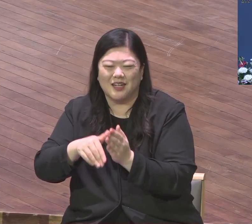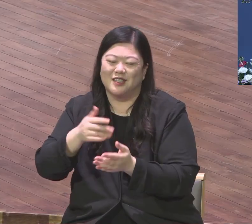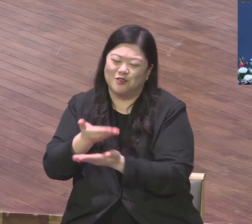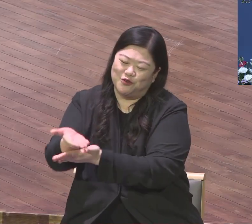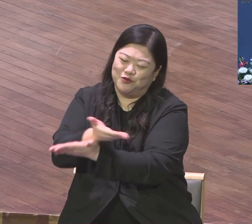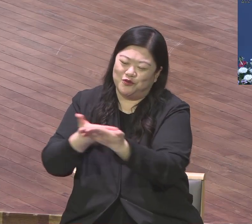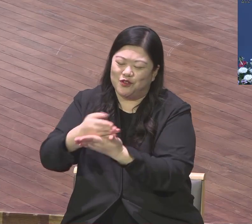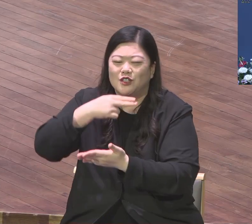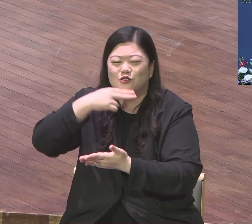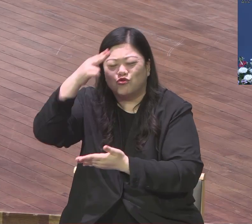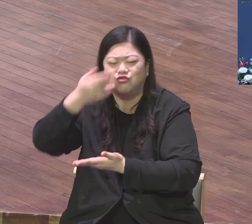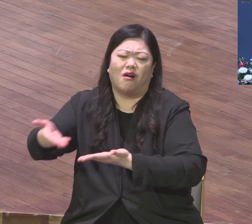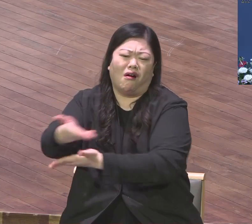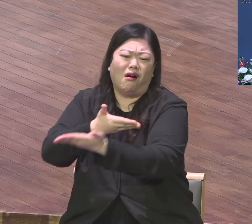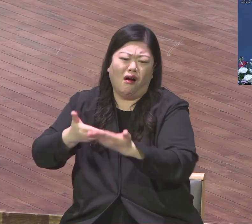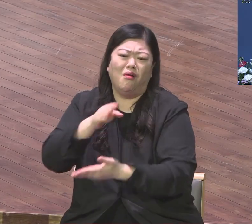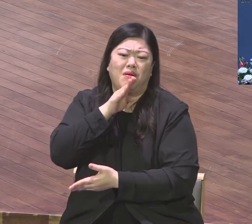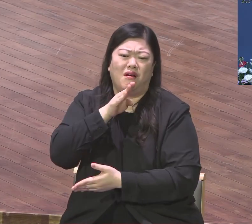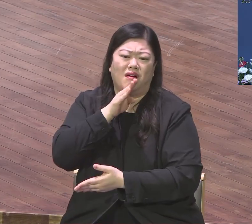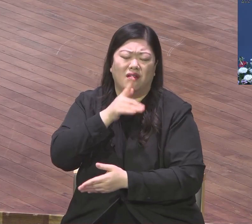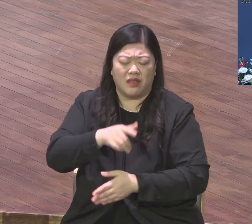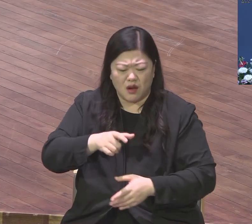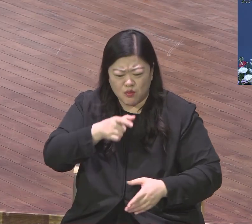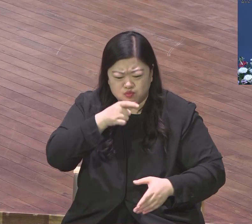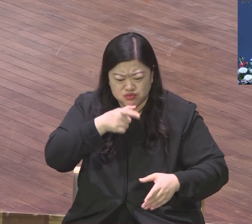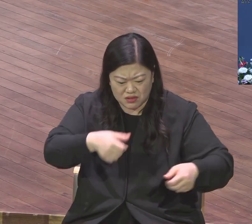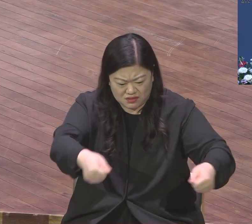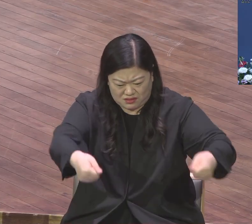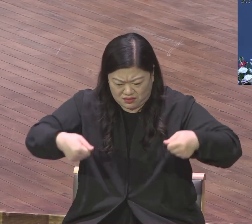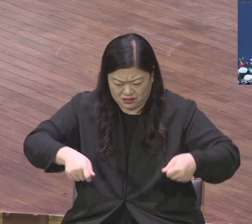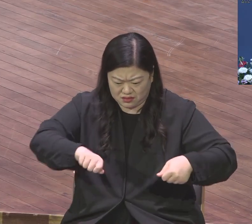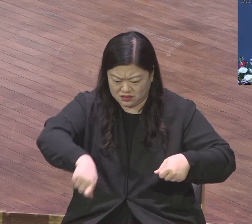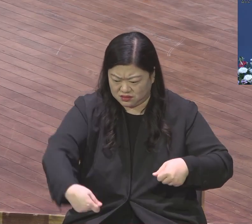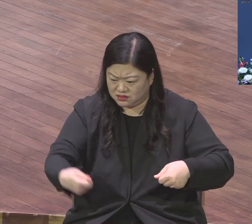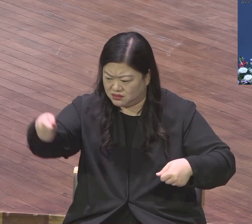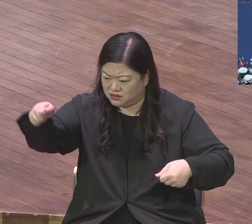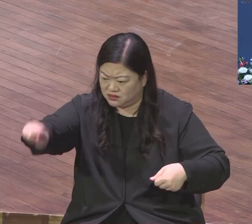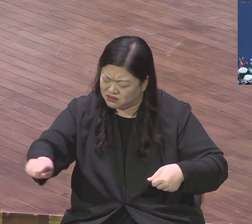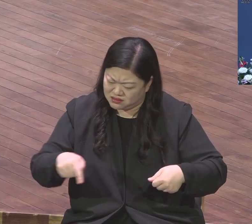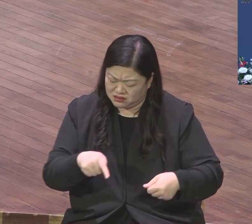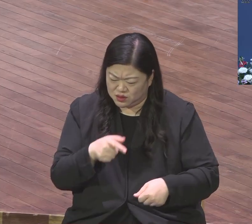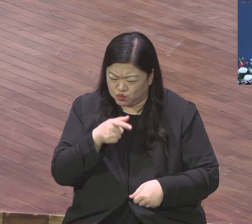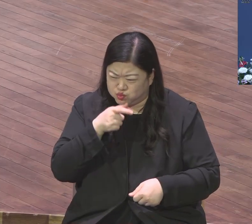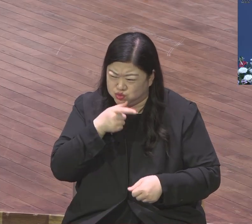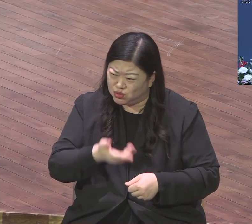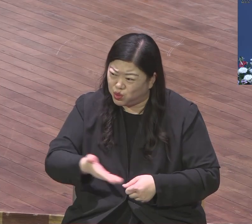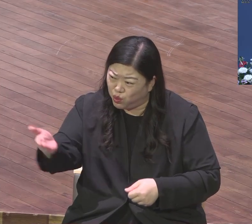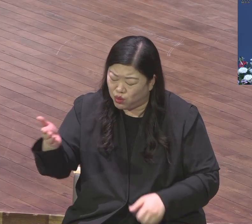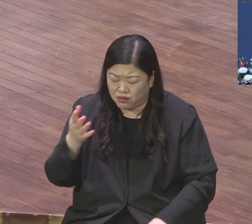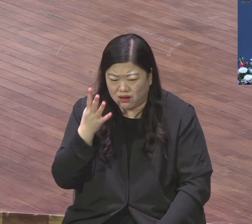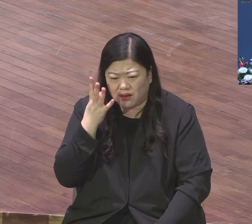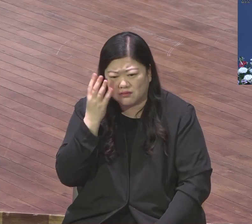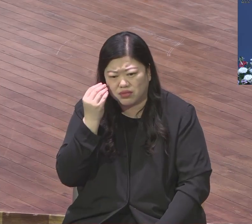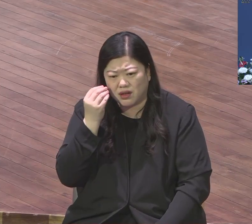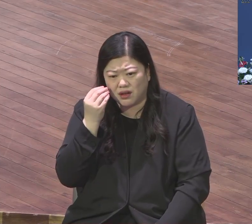주라, 말이 안 되잖아요. 그런데 그대로 예수님이 시키는